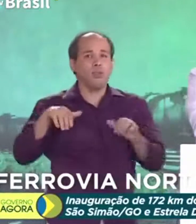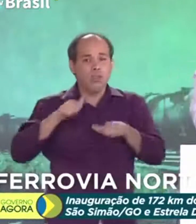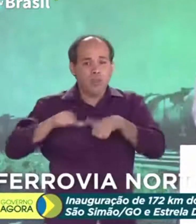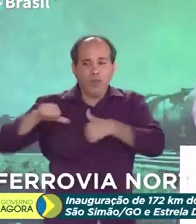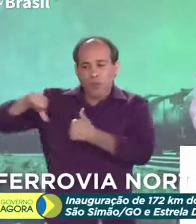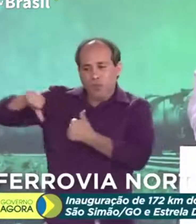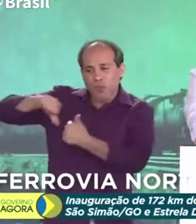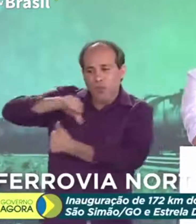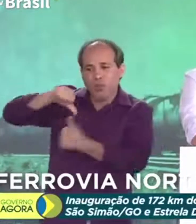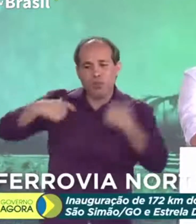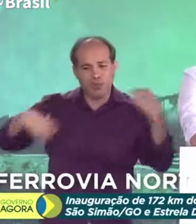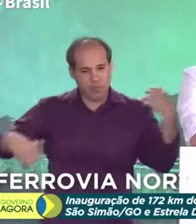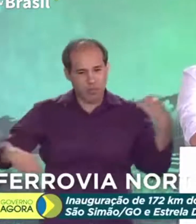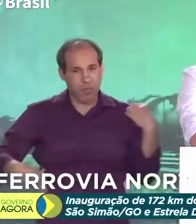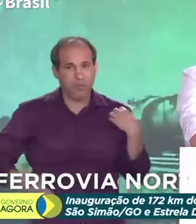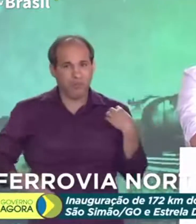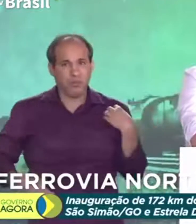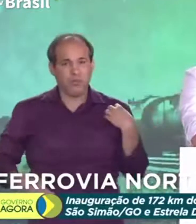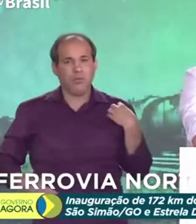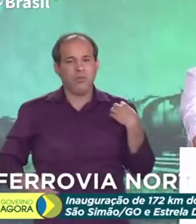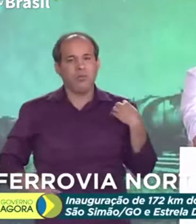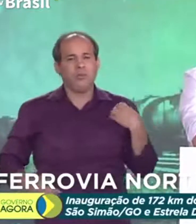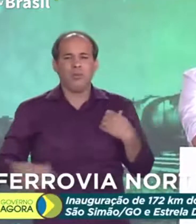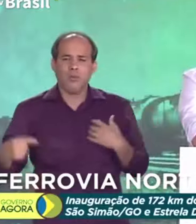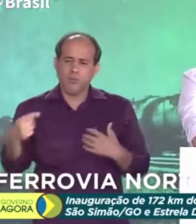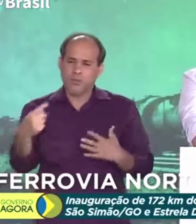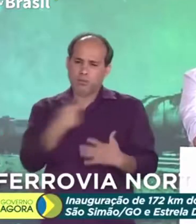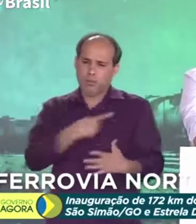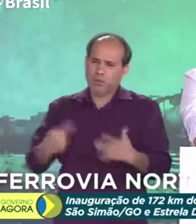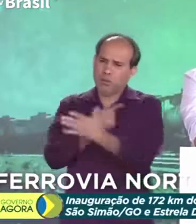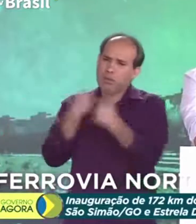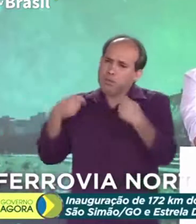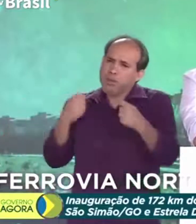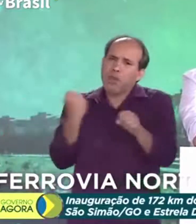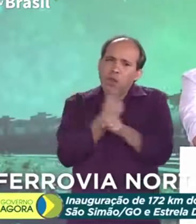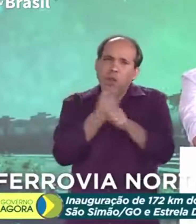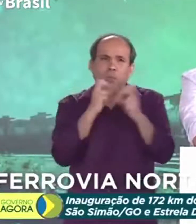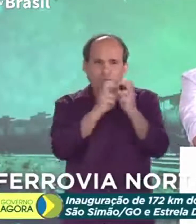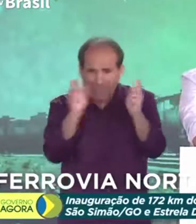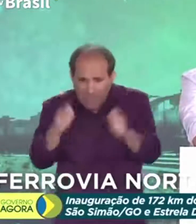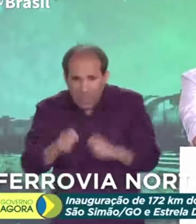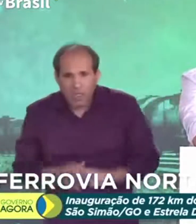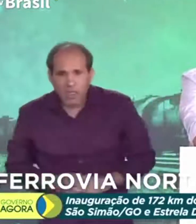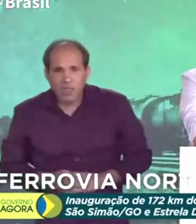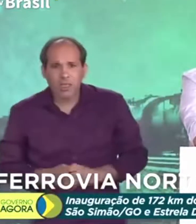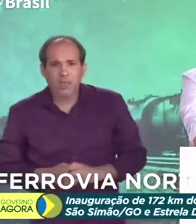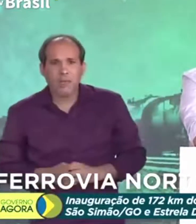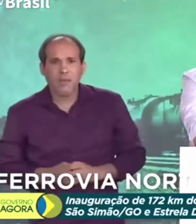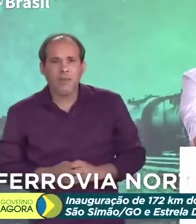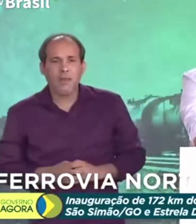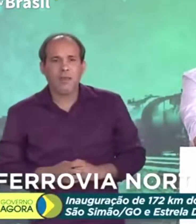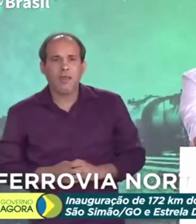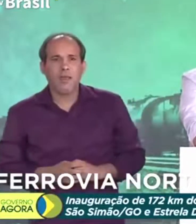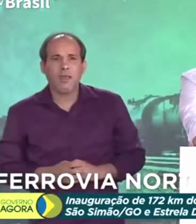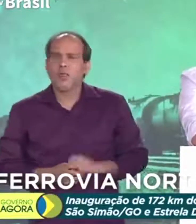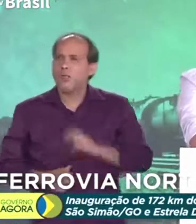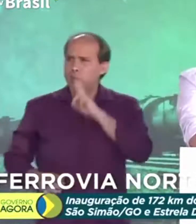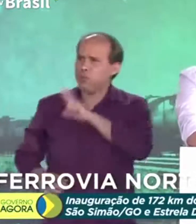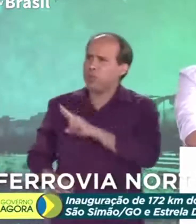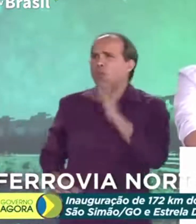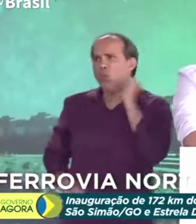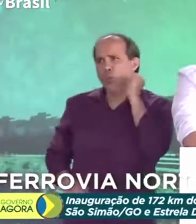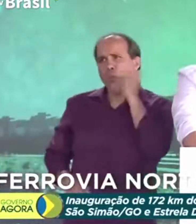transição. O presidente disse, temos que fazer ferrovia. Dá para fazer ferrovia? E a resposta foi,